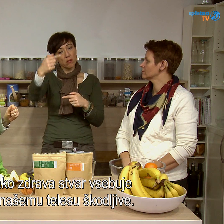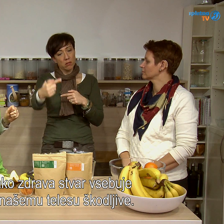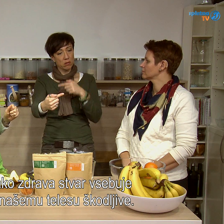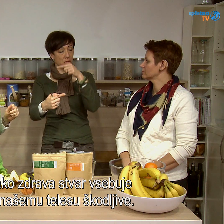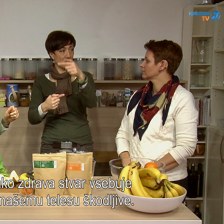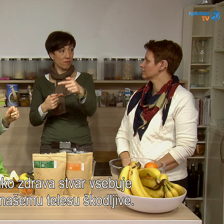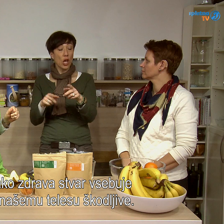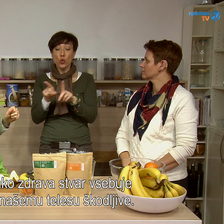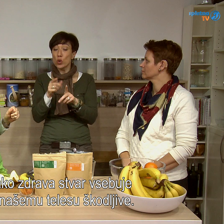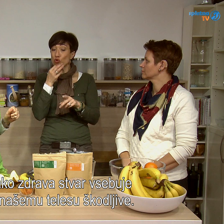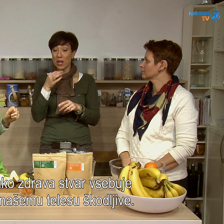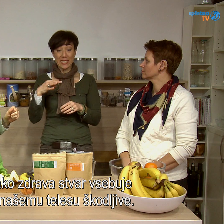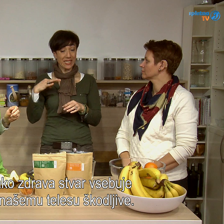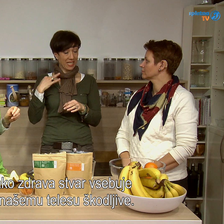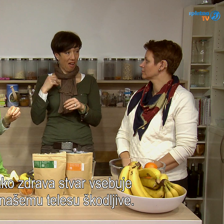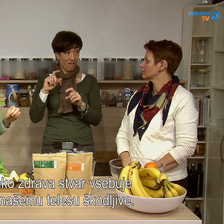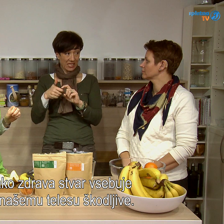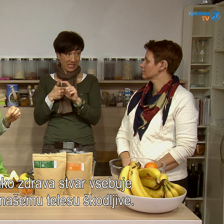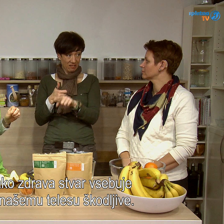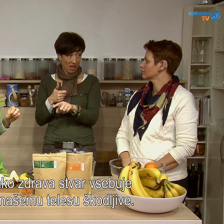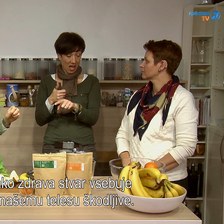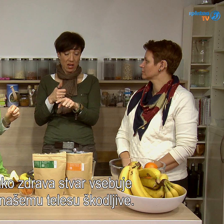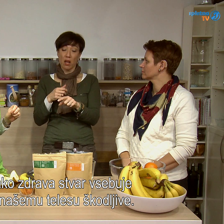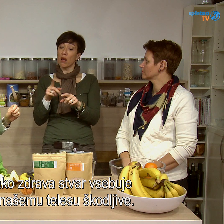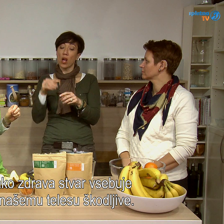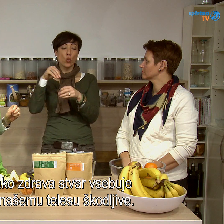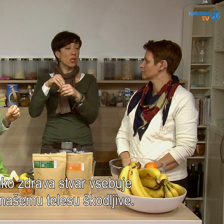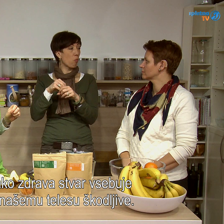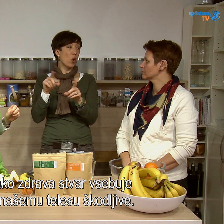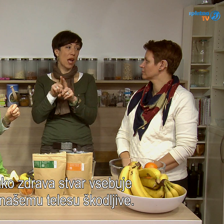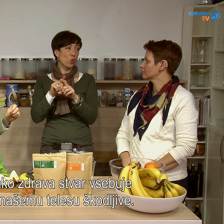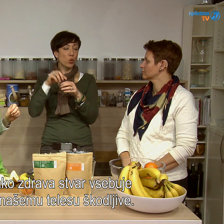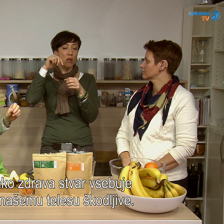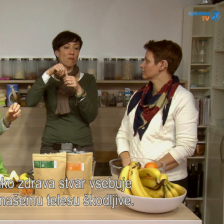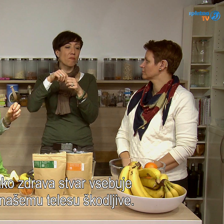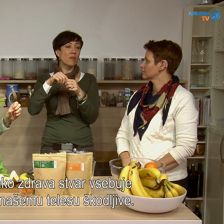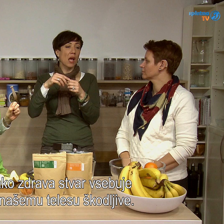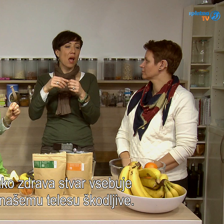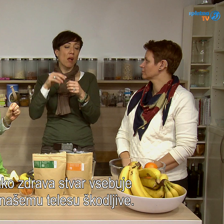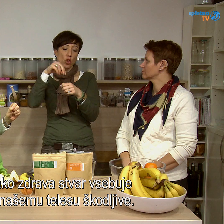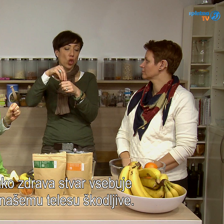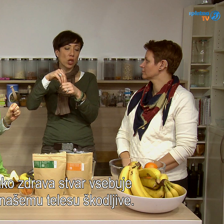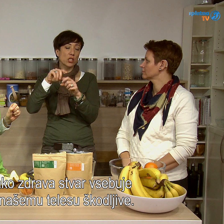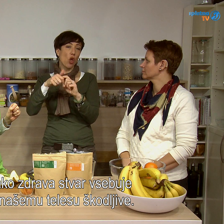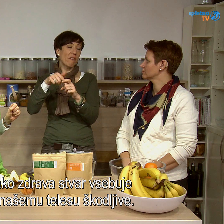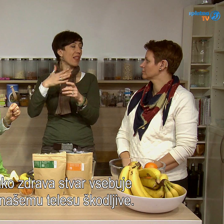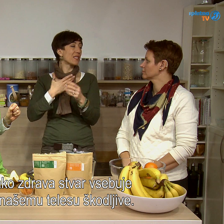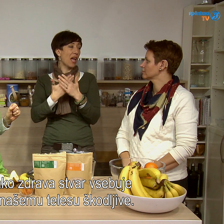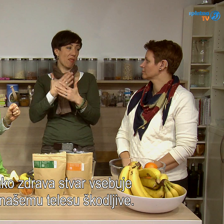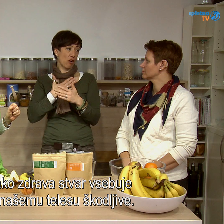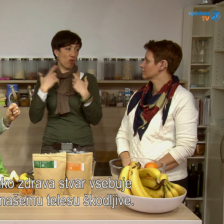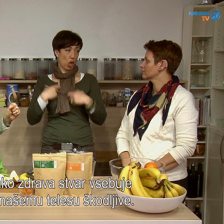Vsaka še tako zdrava stvar vsebuje tudi snovi, ki so našemu telesu škodljive.